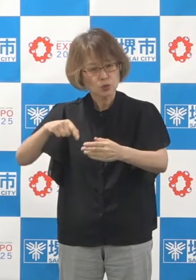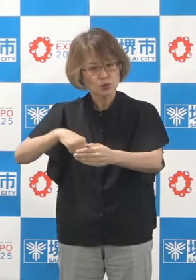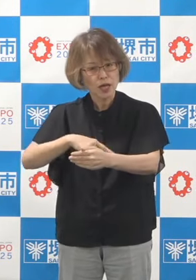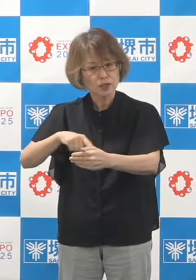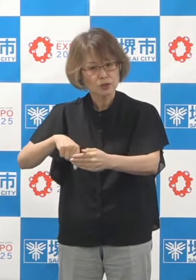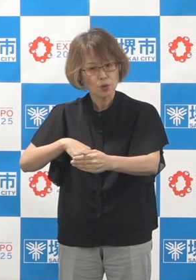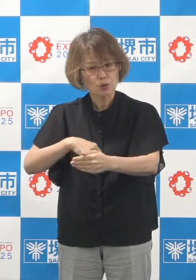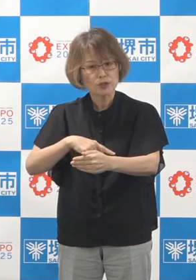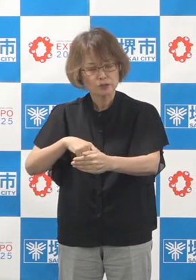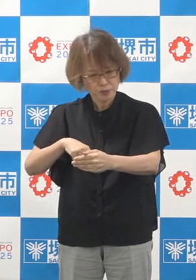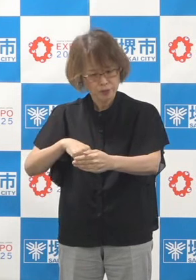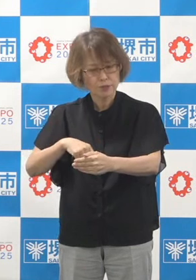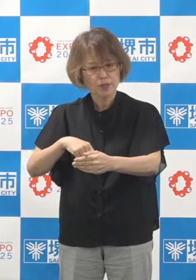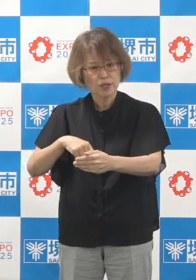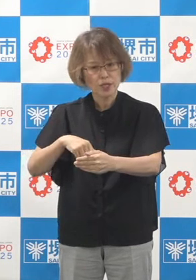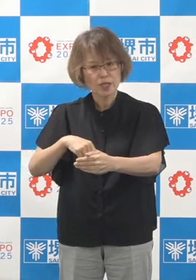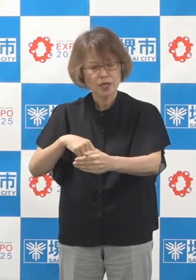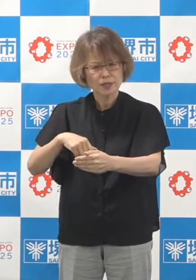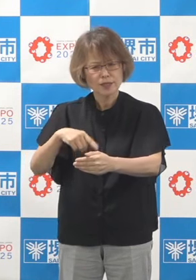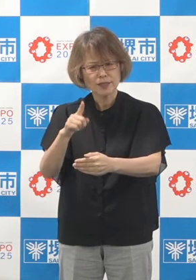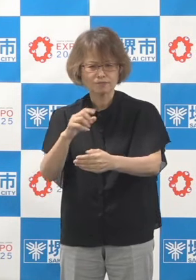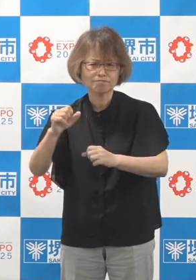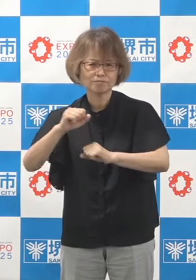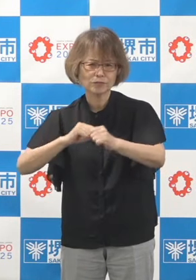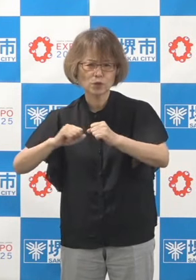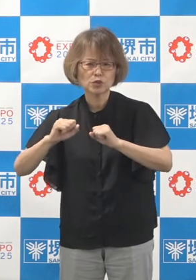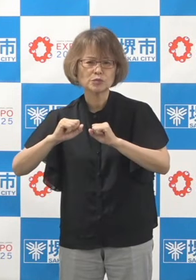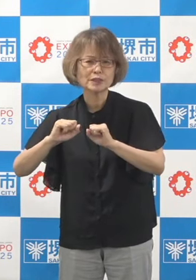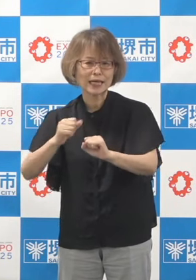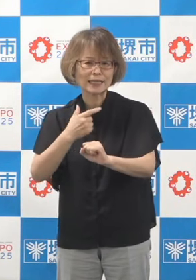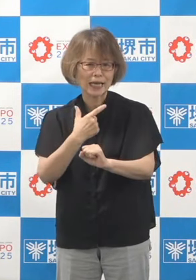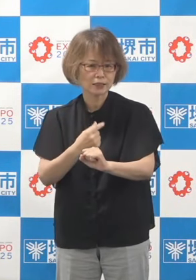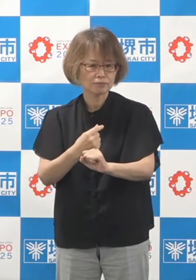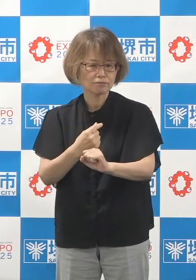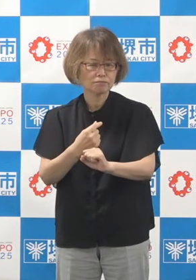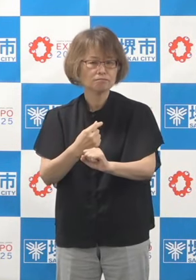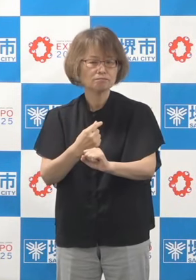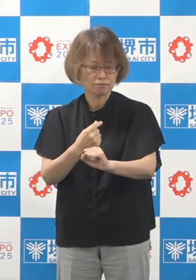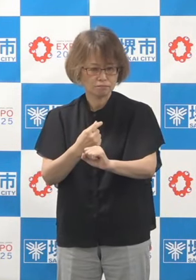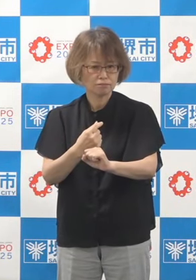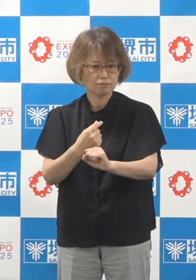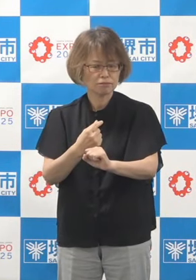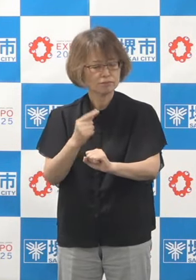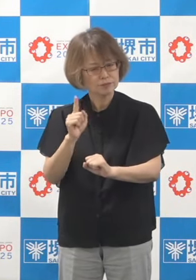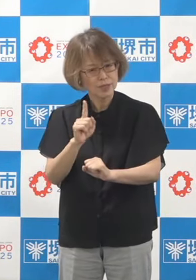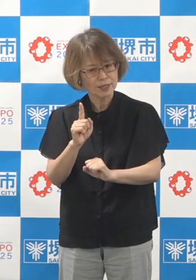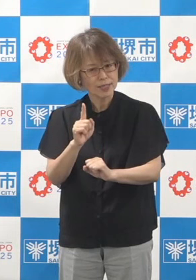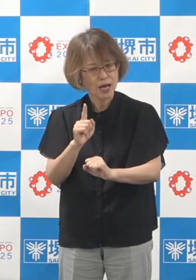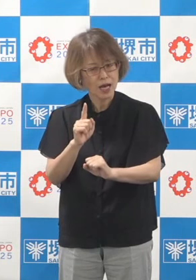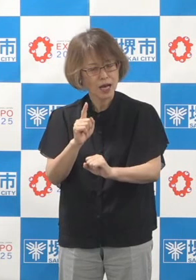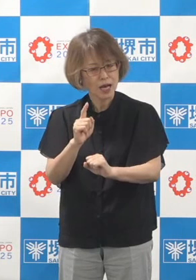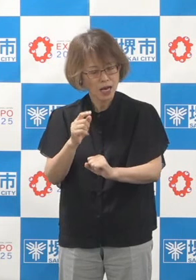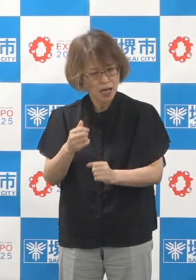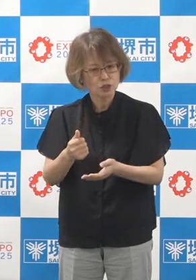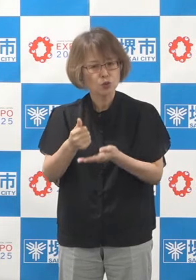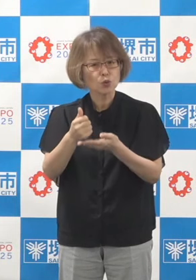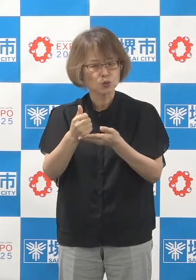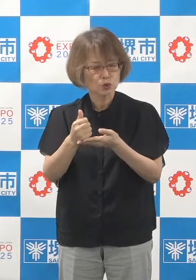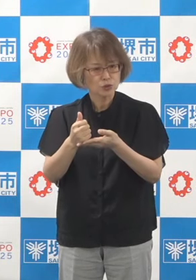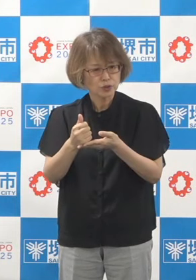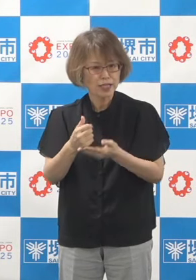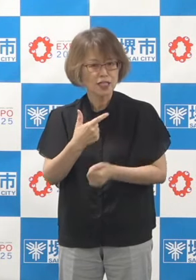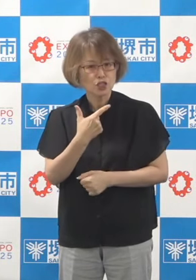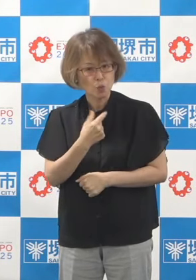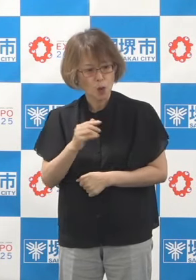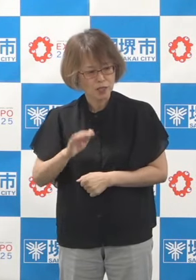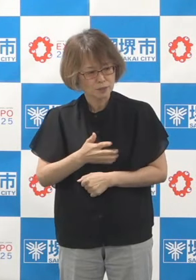にこういった感じで取り組みたいだとか、なんかこういったことをやりたいだとか、何かその市長として何か希望、思いみたいなものがあれ